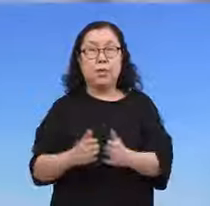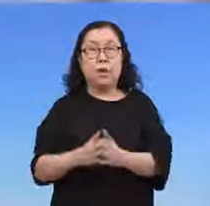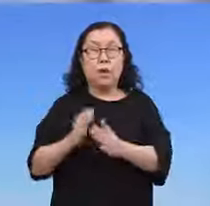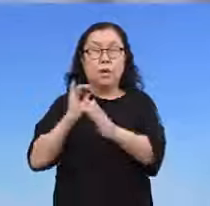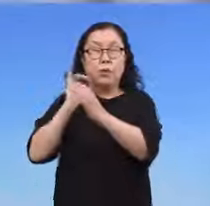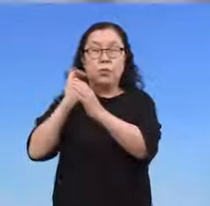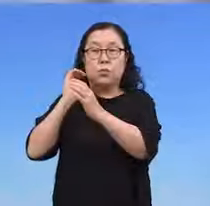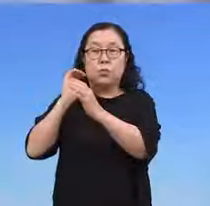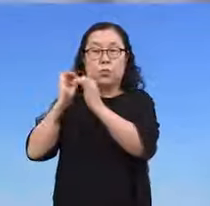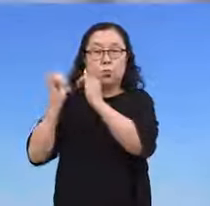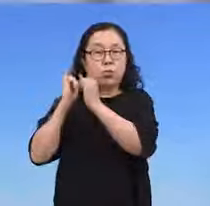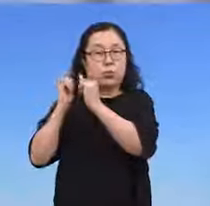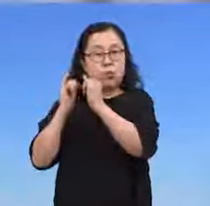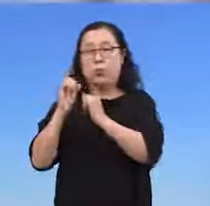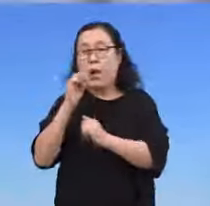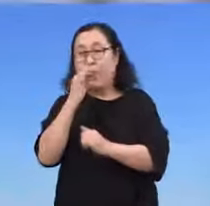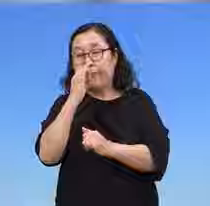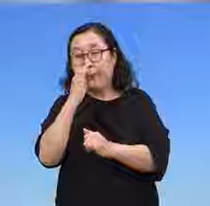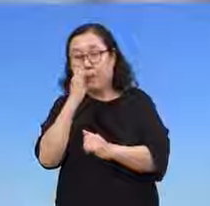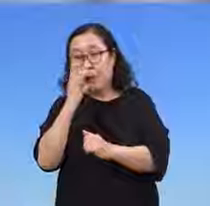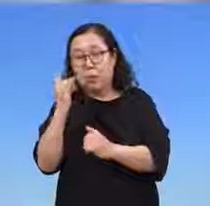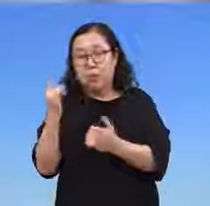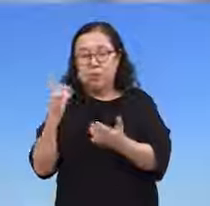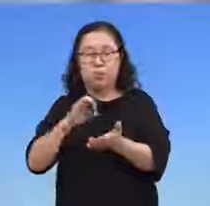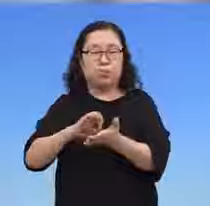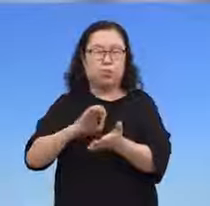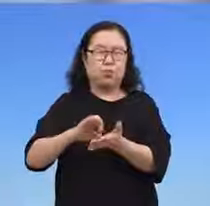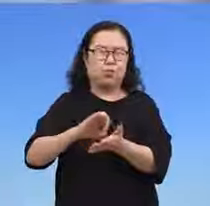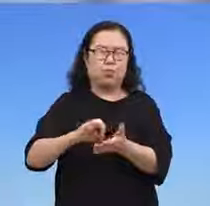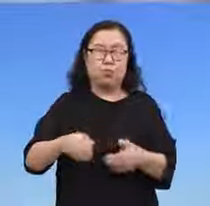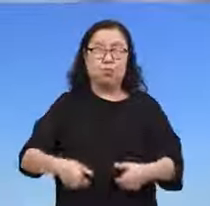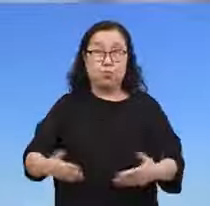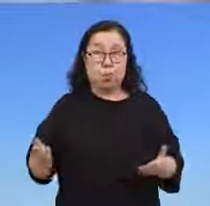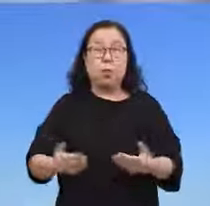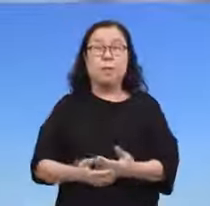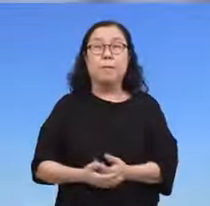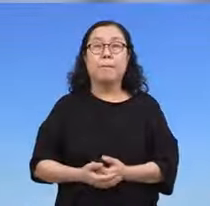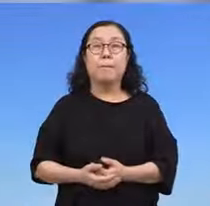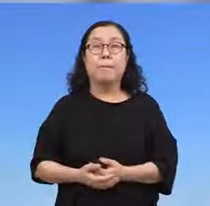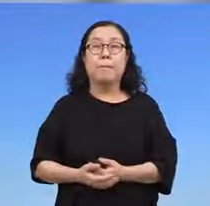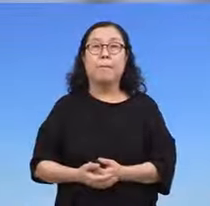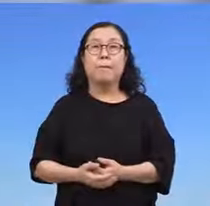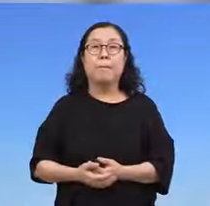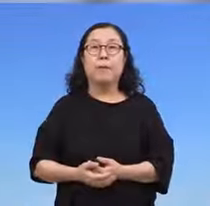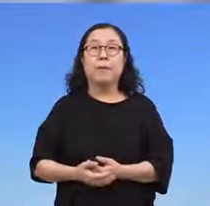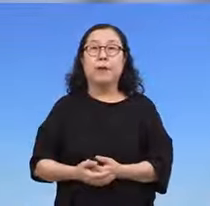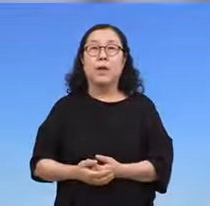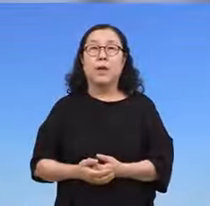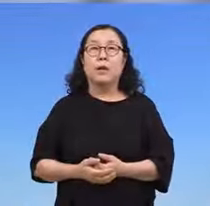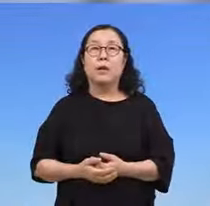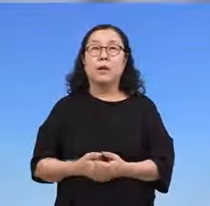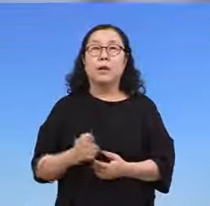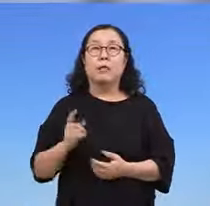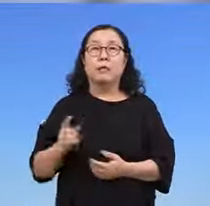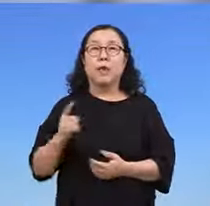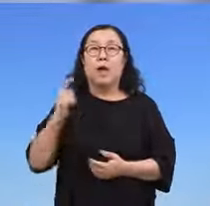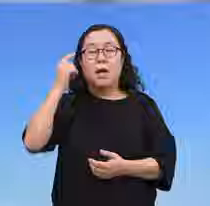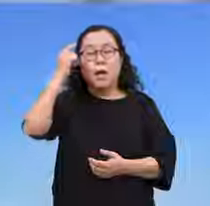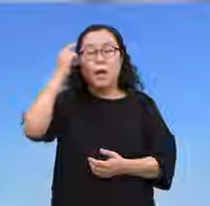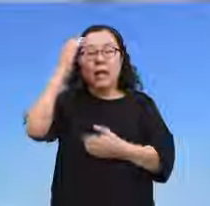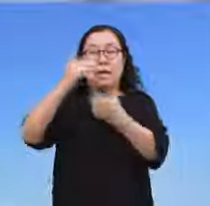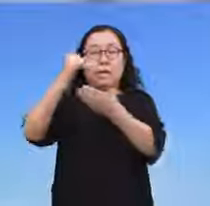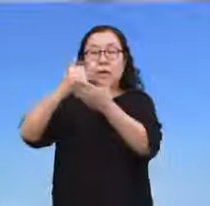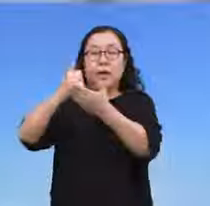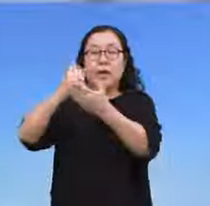하나님과의 소통이 이런 거예요. 저는 오늘 한국교회가 갖고 있는 여러 어려움들이 영적으로 와이파이가 터지지 않기